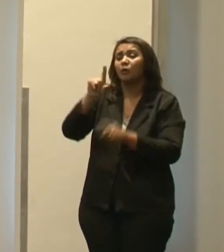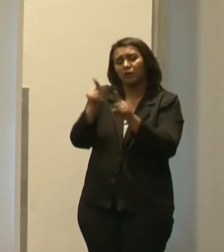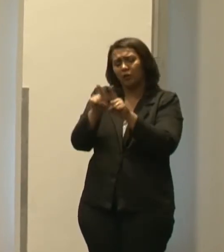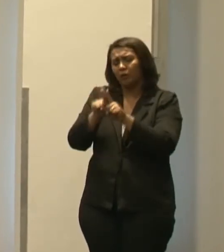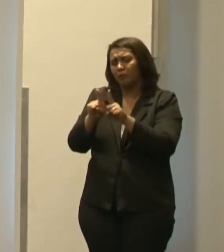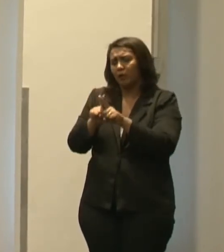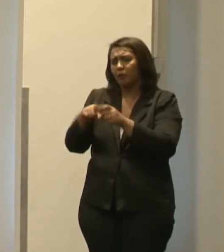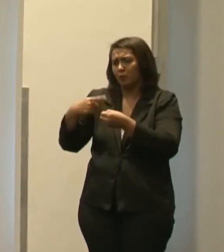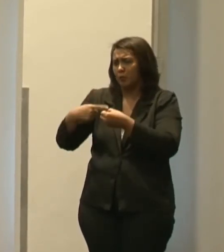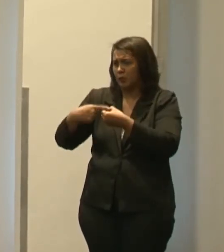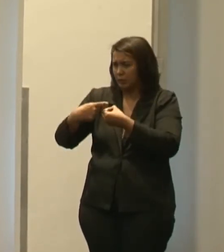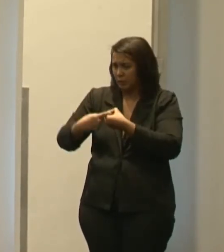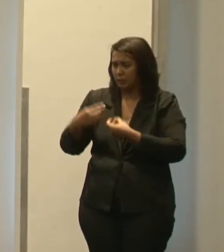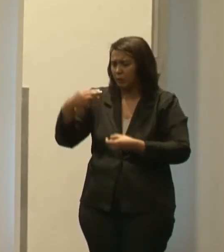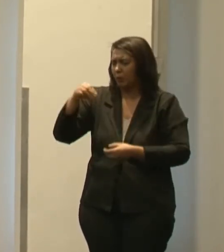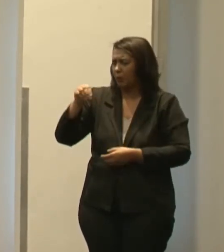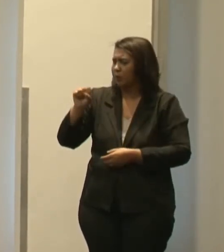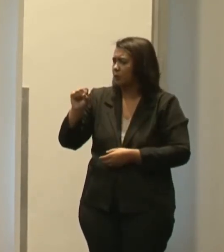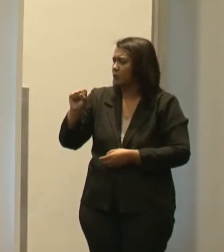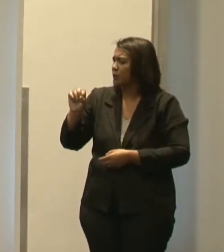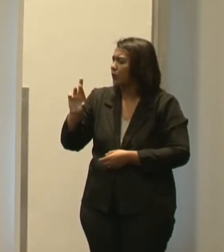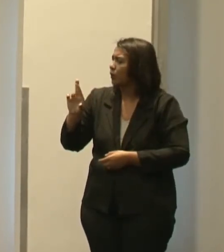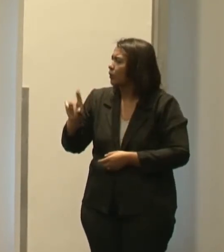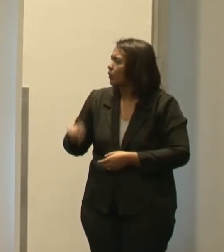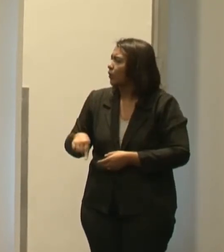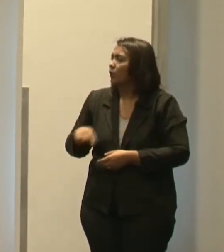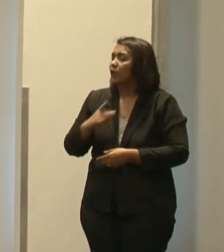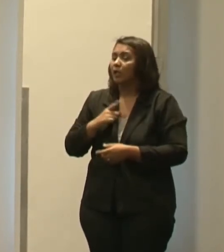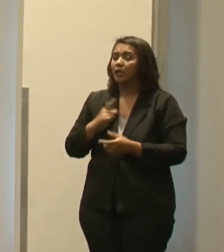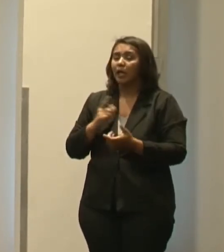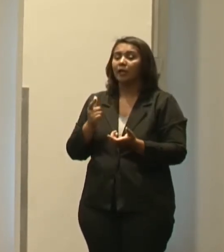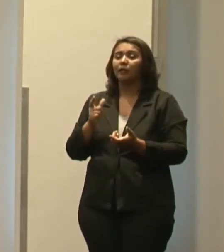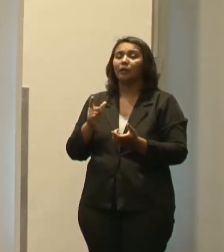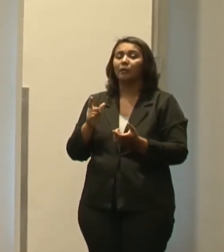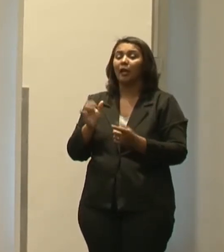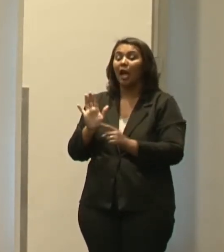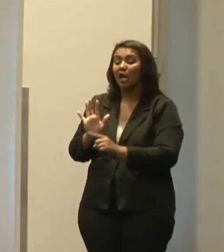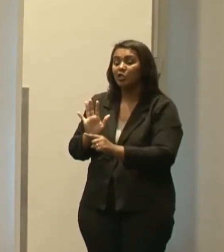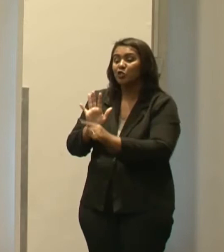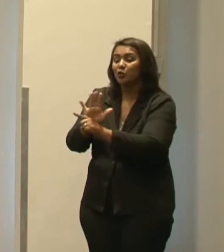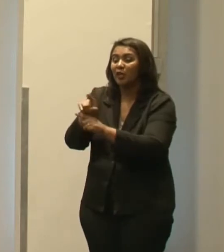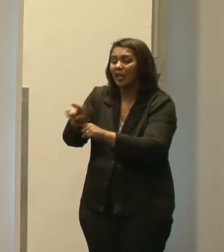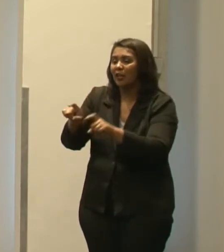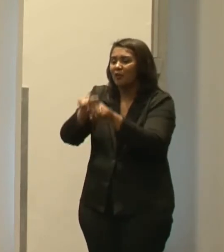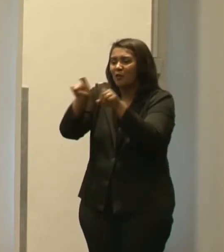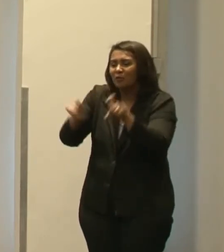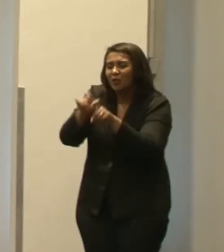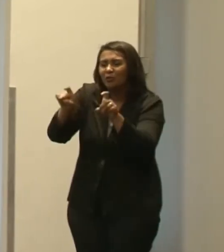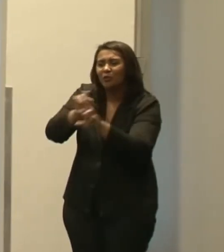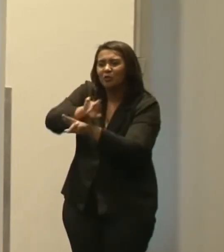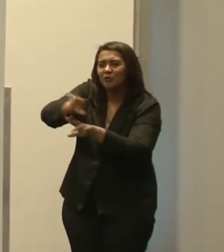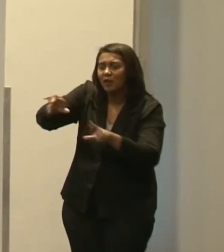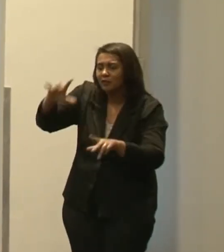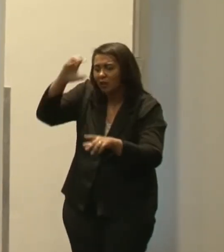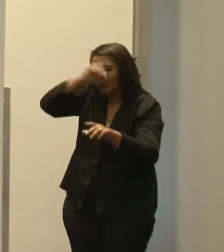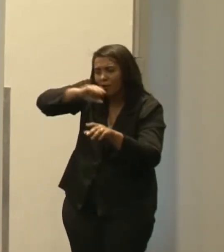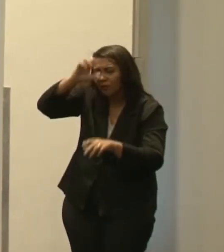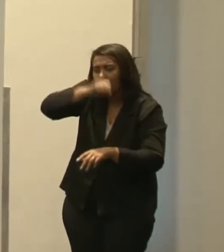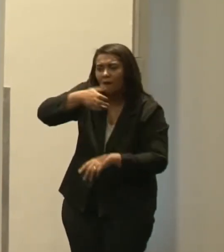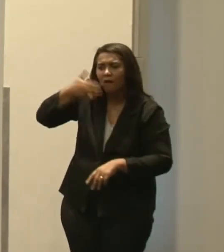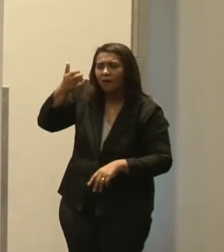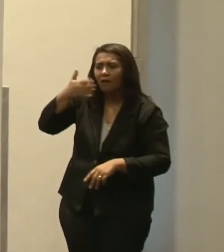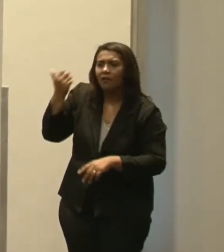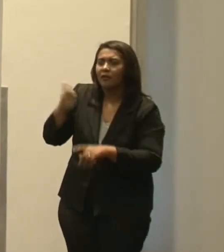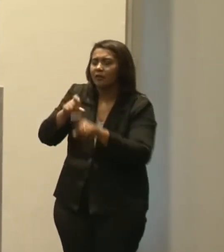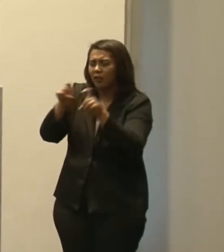município. A gente tem, então, esse propósito da inclusão digital, a gente disponibiliza para esses jovens computadores para que eles possam ir